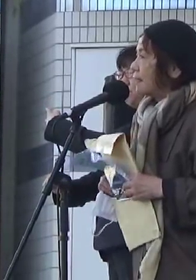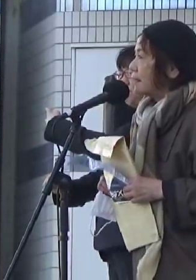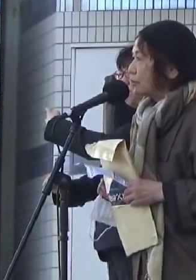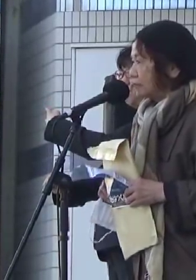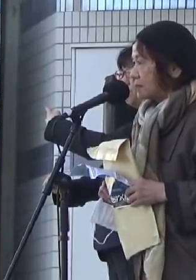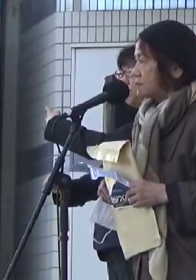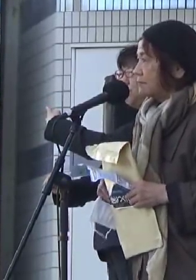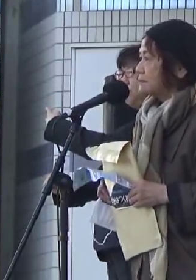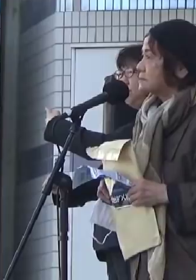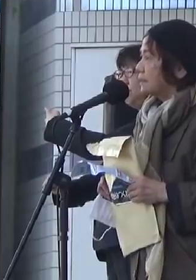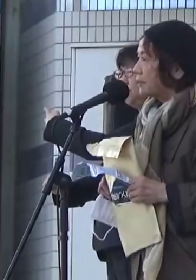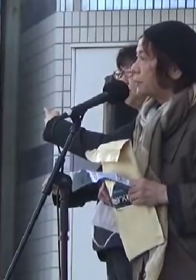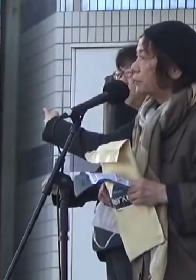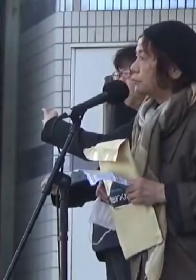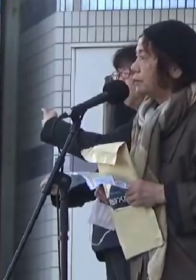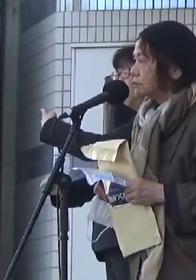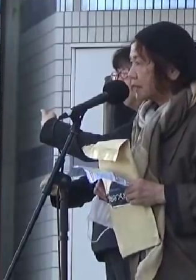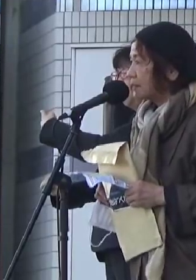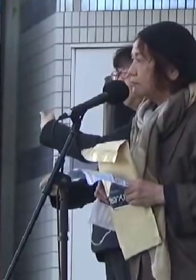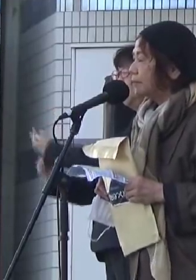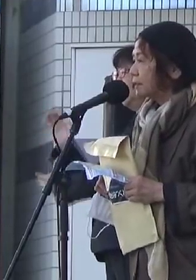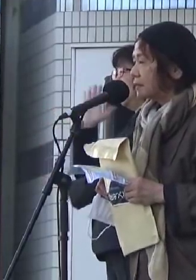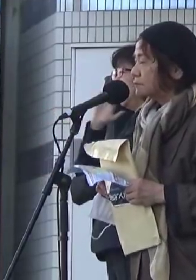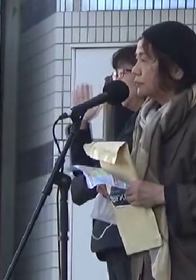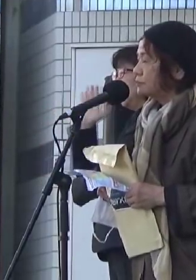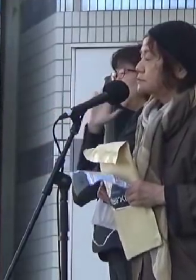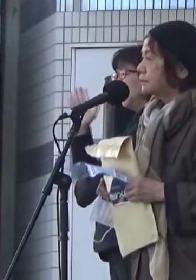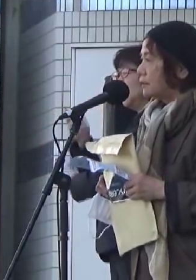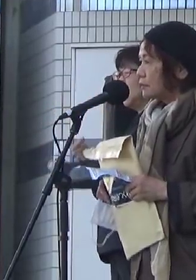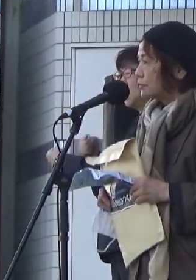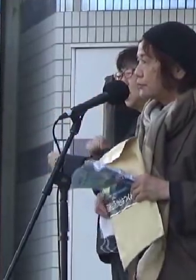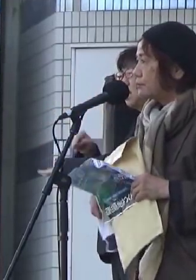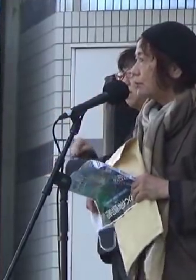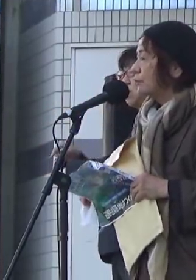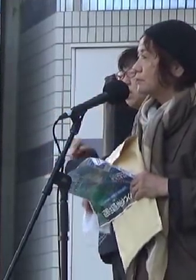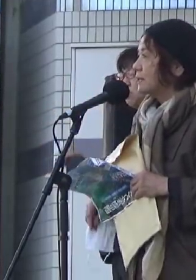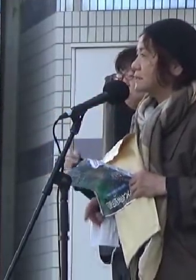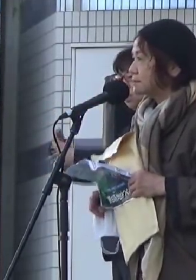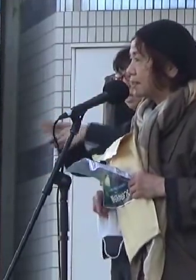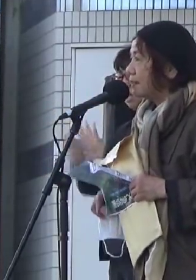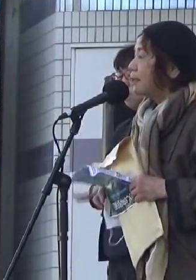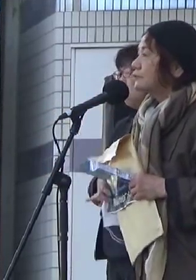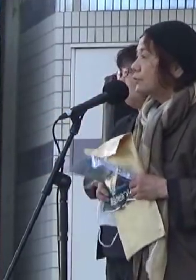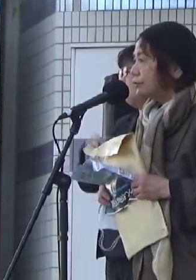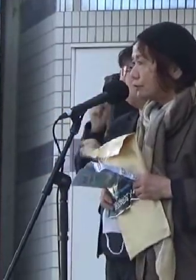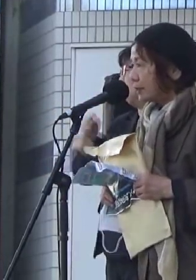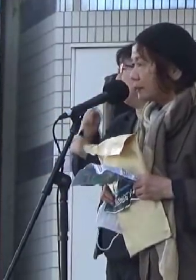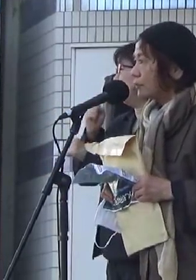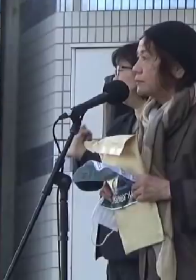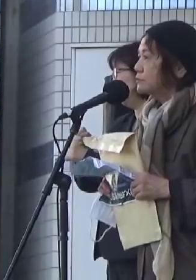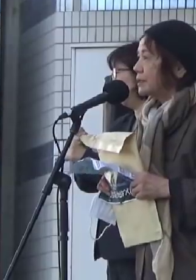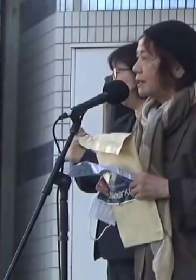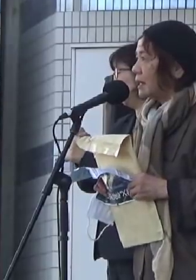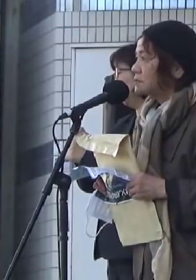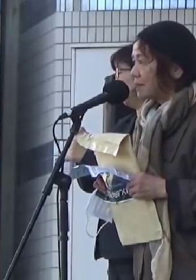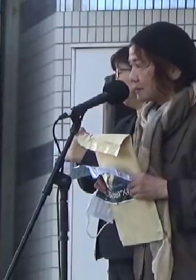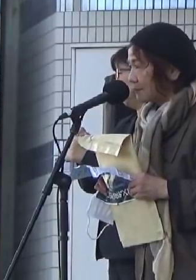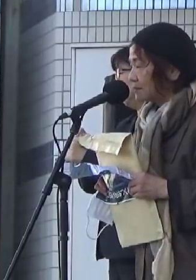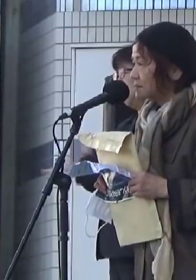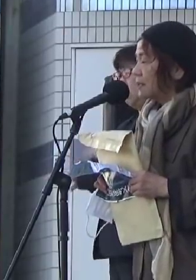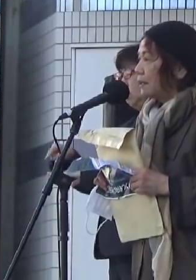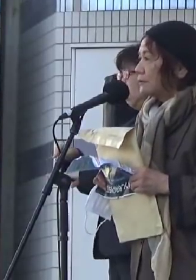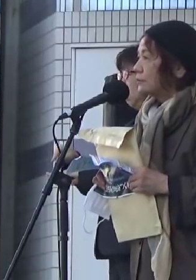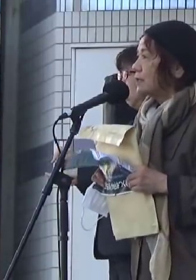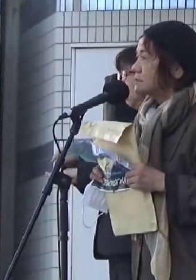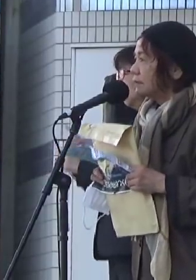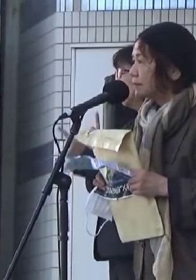政権が予定しています、辺野古の海をさらに埋め立てるというそういう暴挙に対して東京で取り組みが始ま